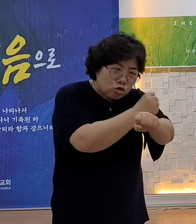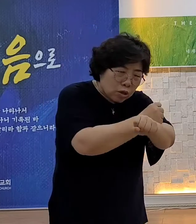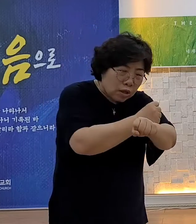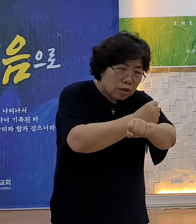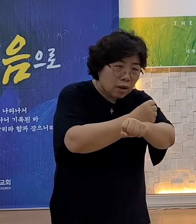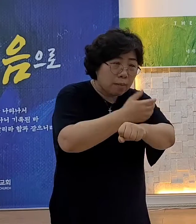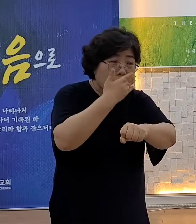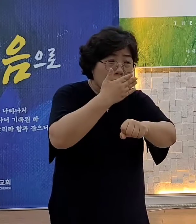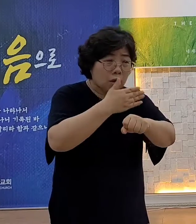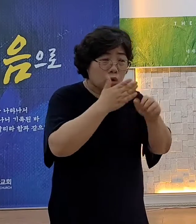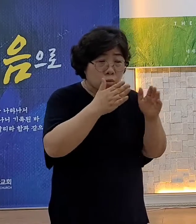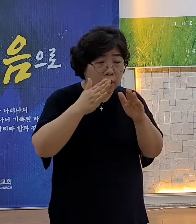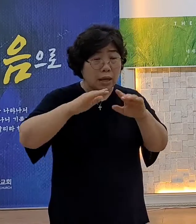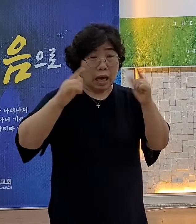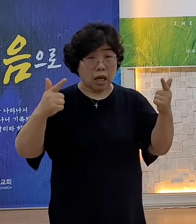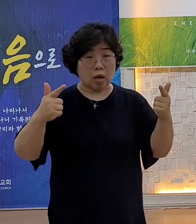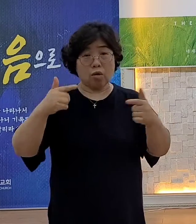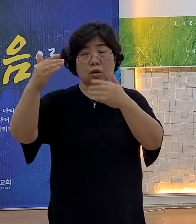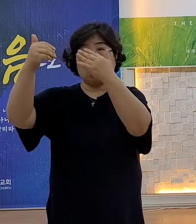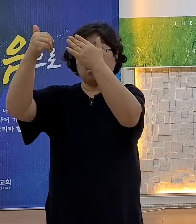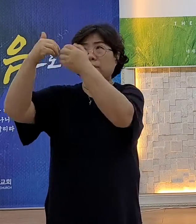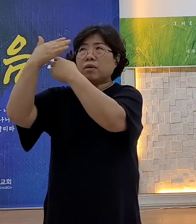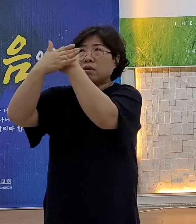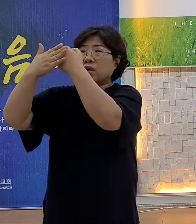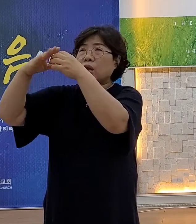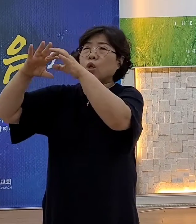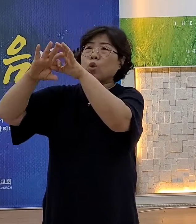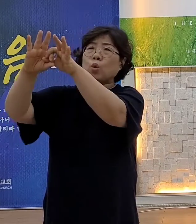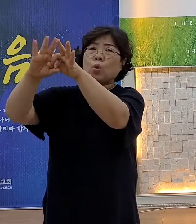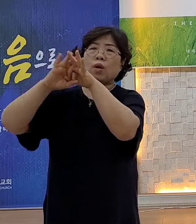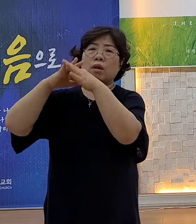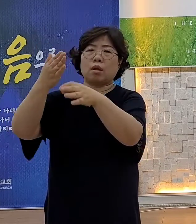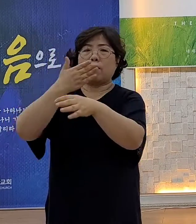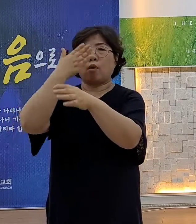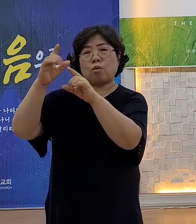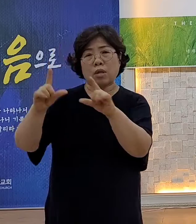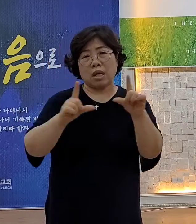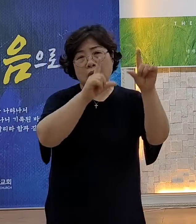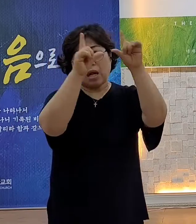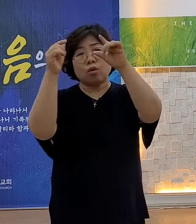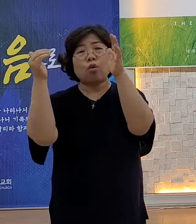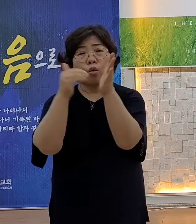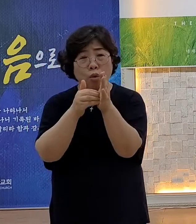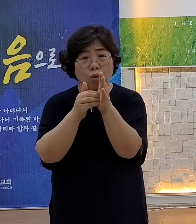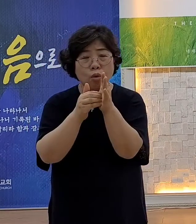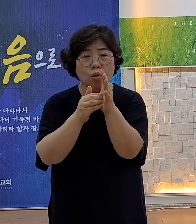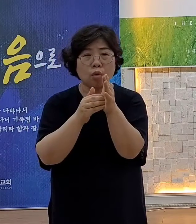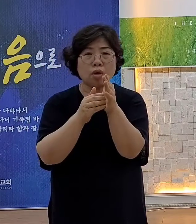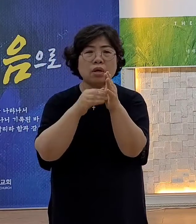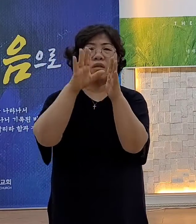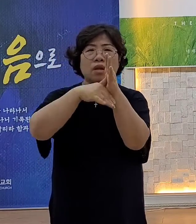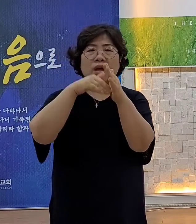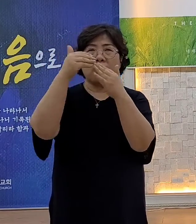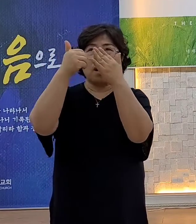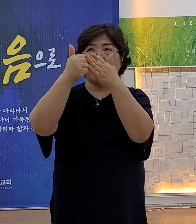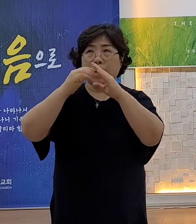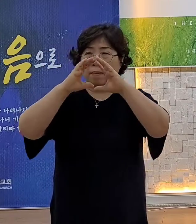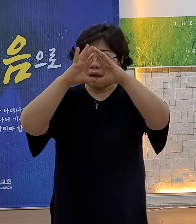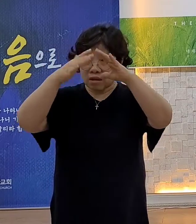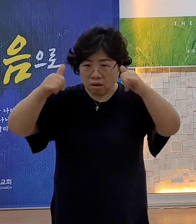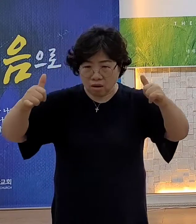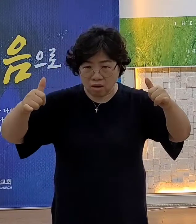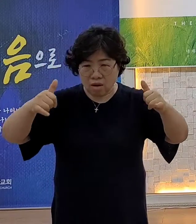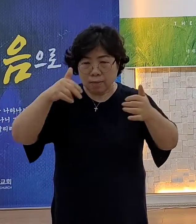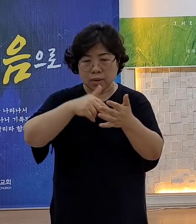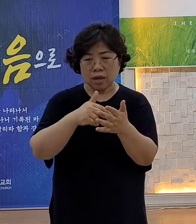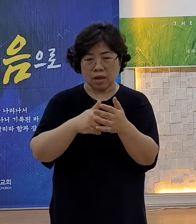아니라 하나님께서 은혜를 주셔야만 내가 먹고 살 수 있는 난 진짜 하나님 백성이구나. 라는 이것을 깨닫게